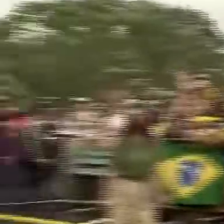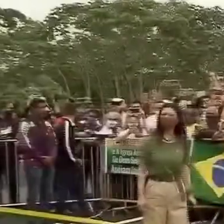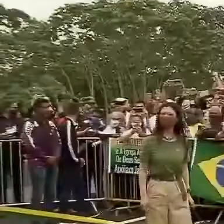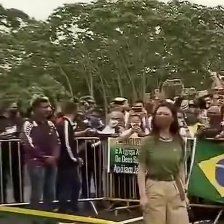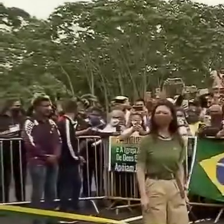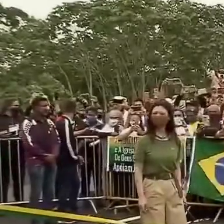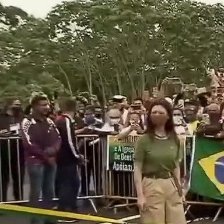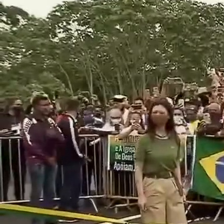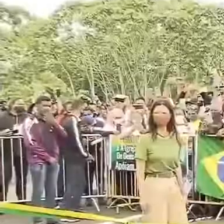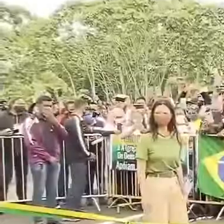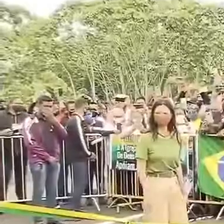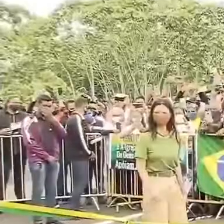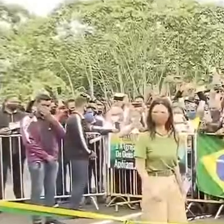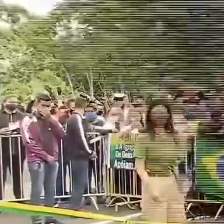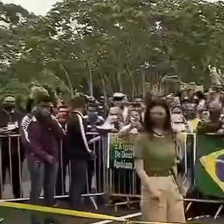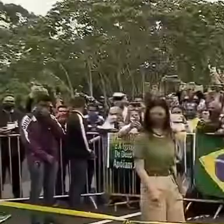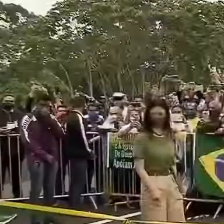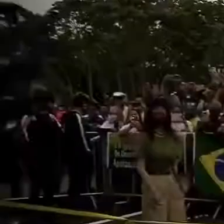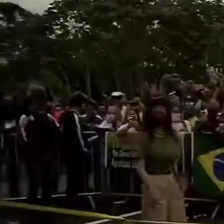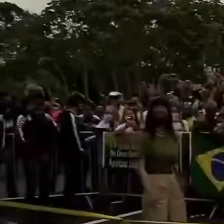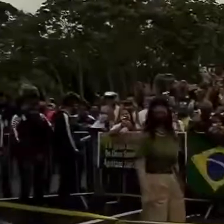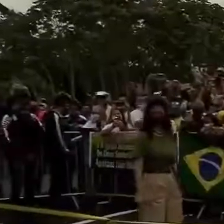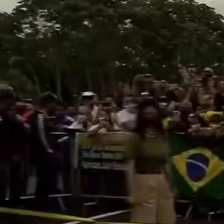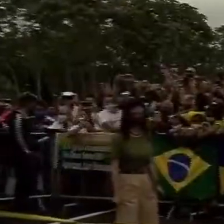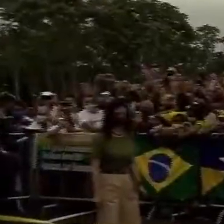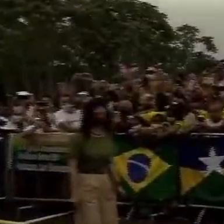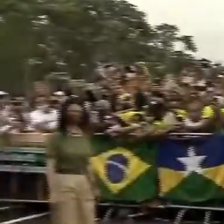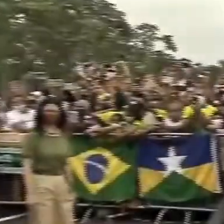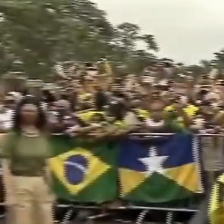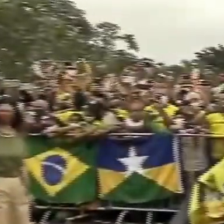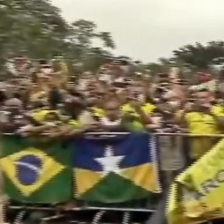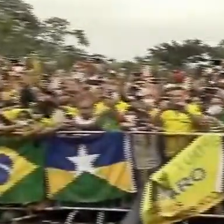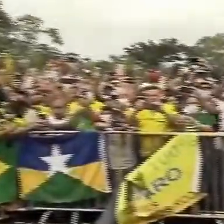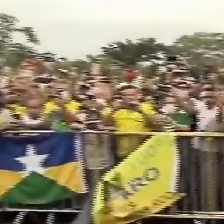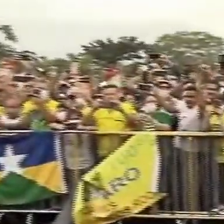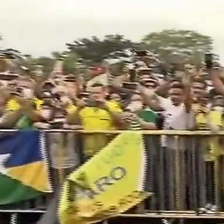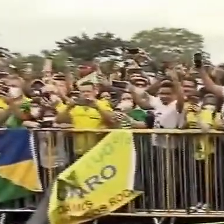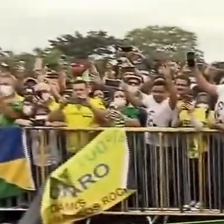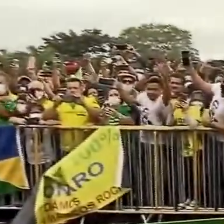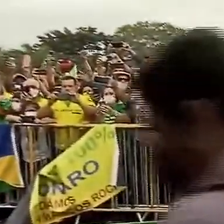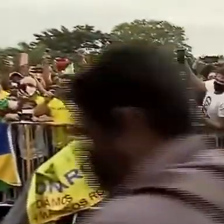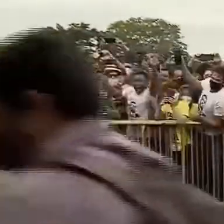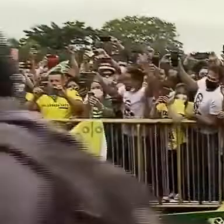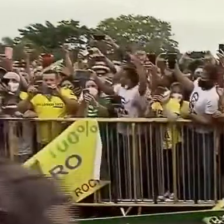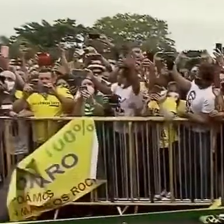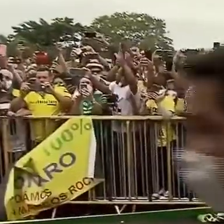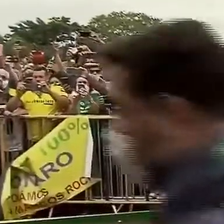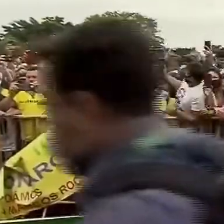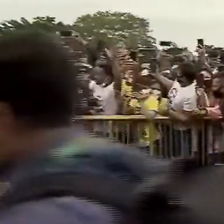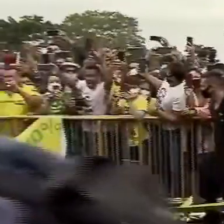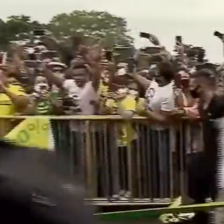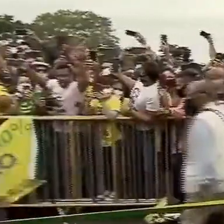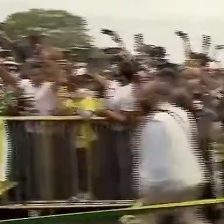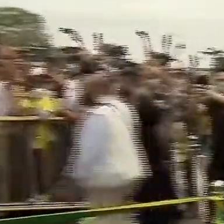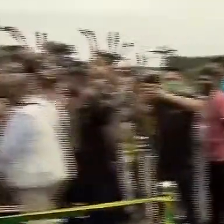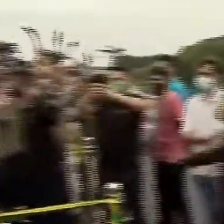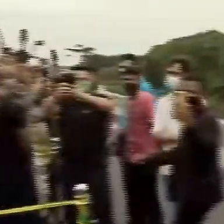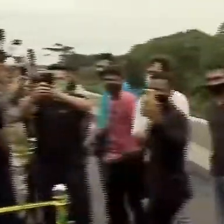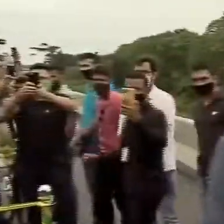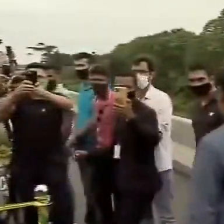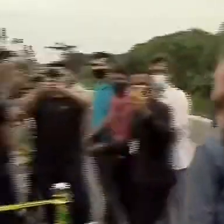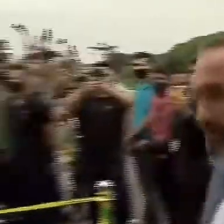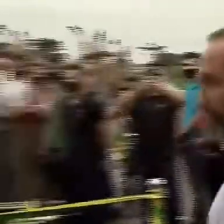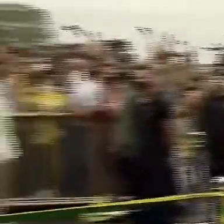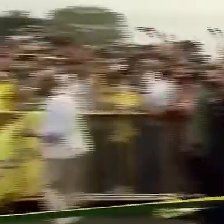Nós estamos ao vivo com imagens lá da ponte do Abunã, onde o presidente Jair Bolsonaro acaba de encerrar a